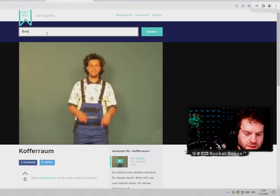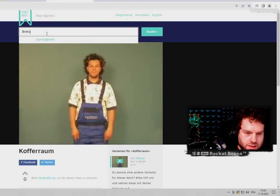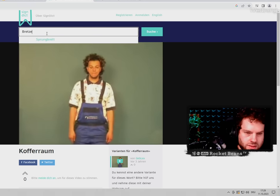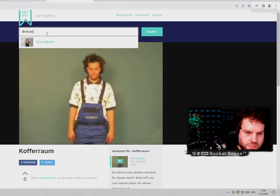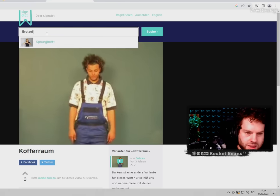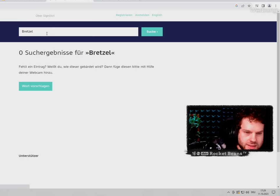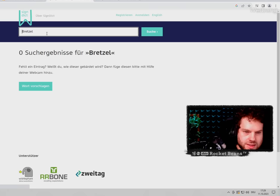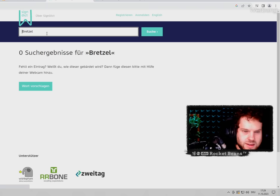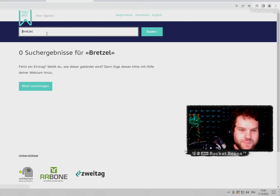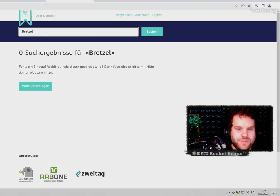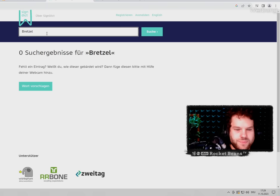Brezel.